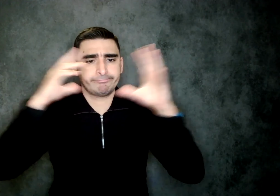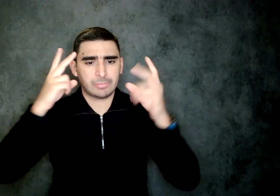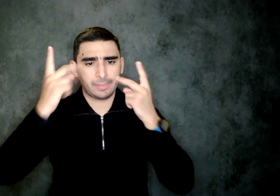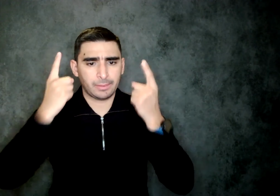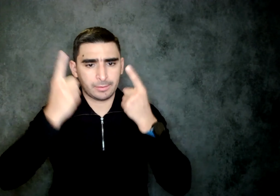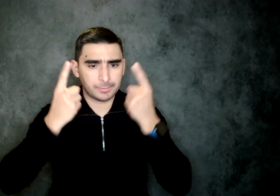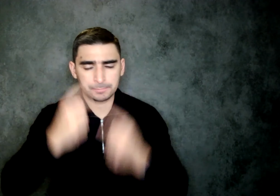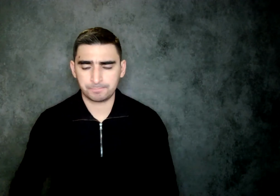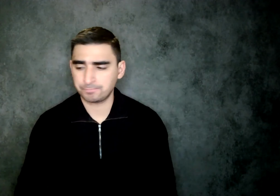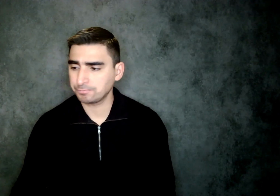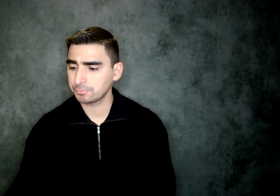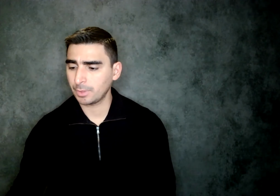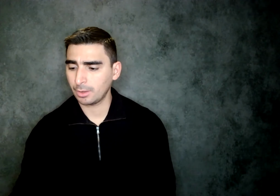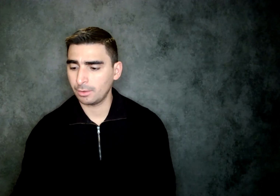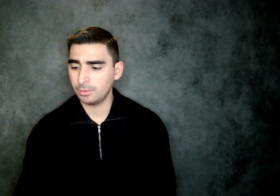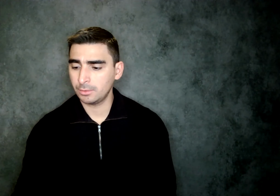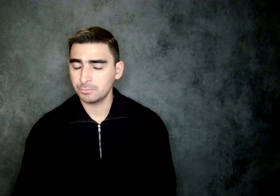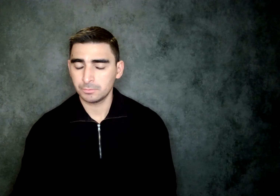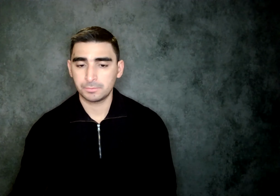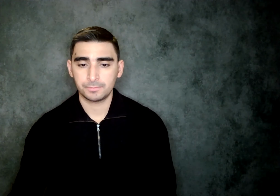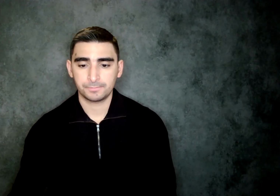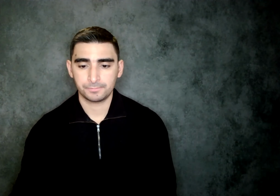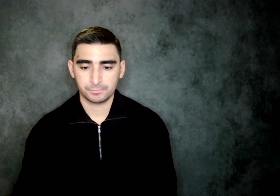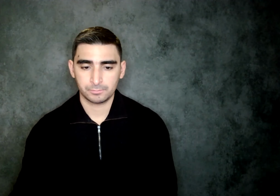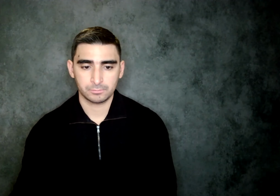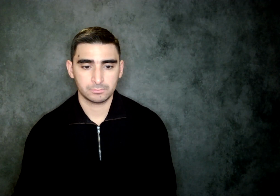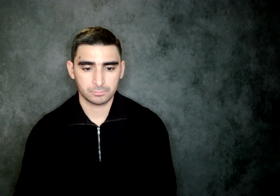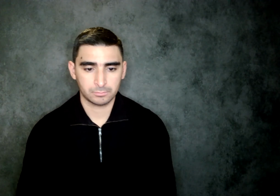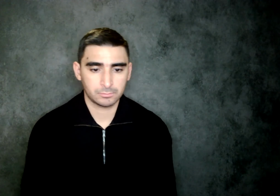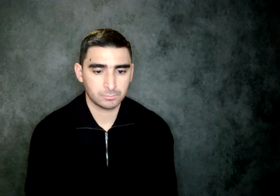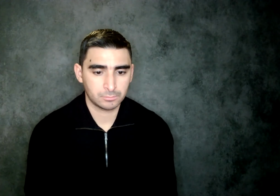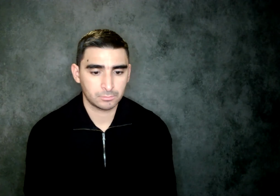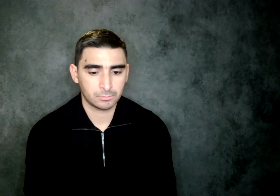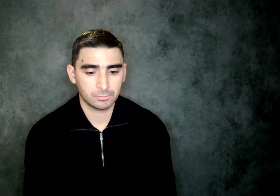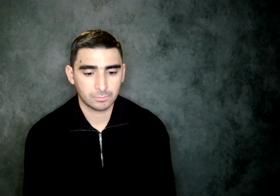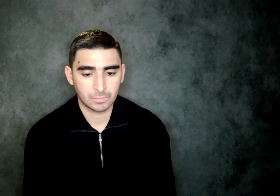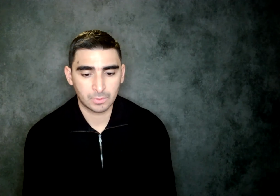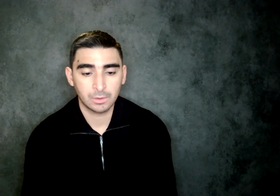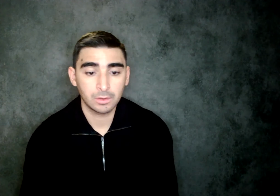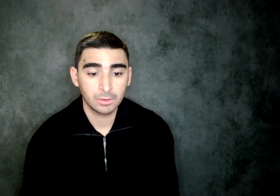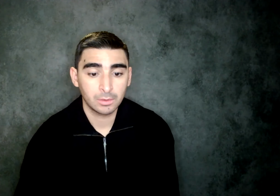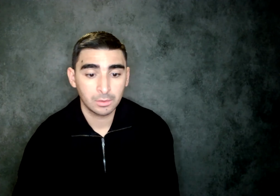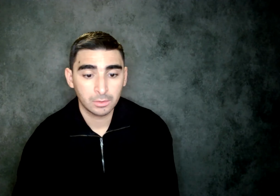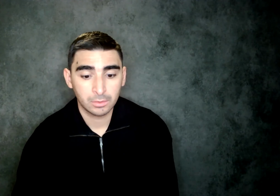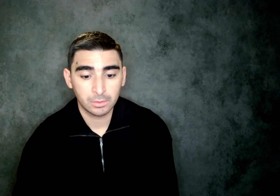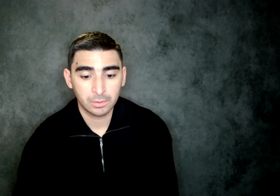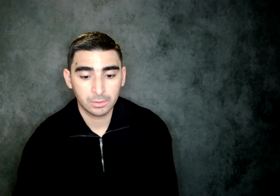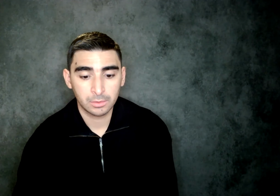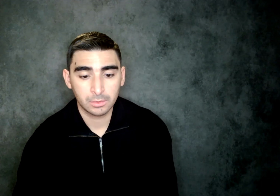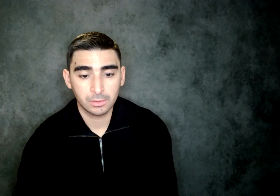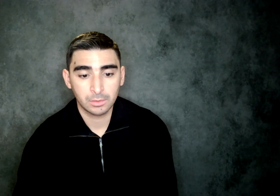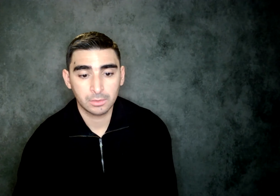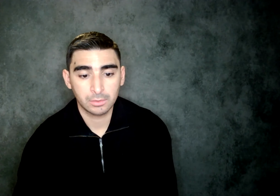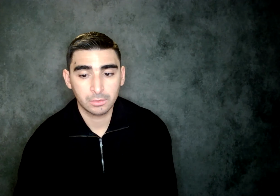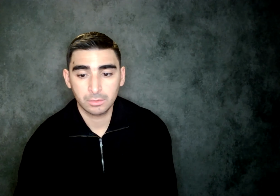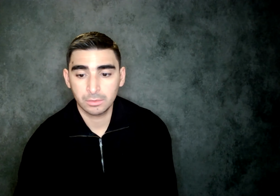Bueno, Julie pensando muy en grande aquí, que primero, si estamos hablando de la correspuesta